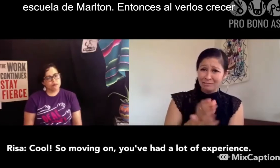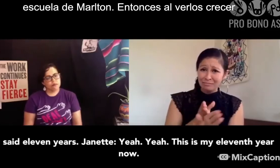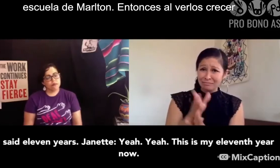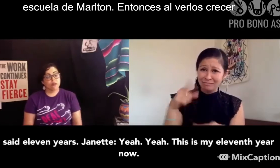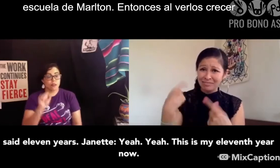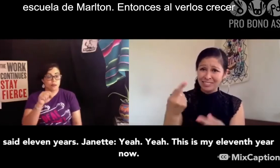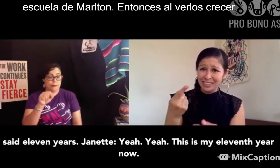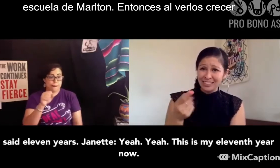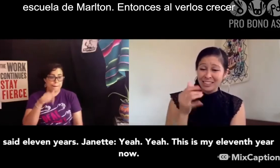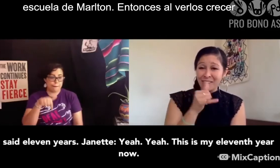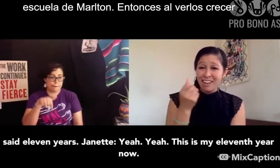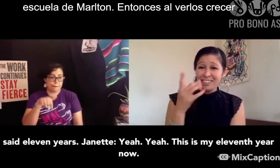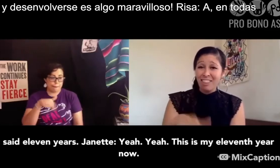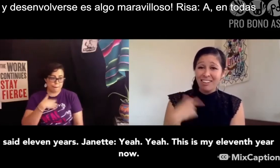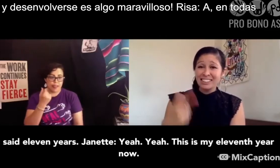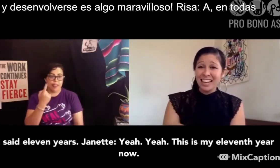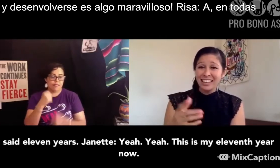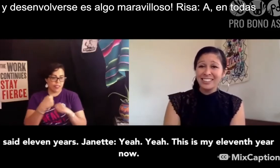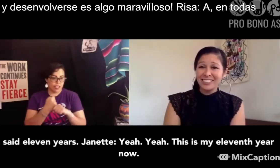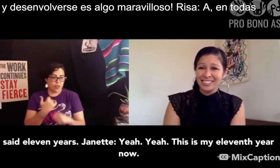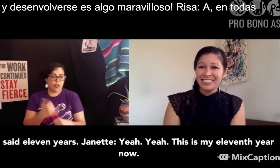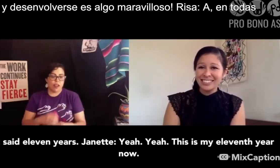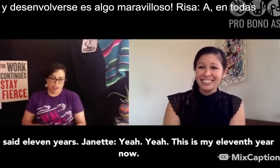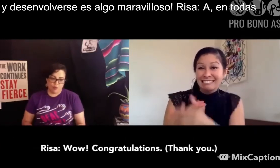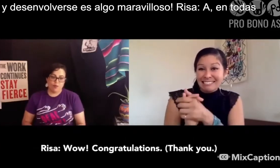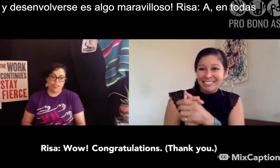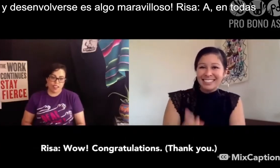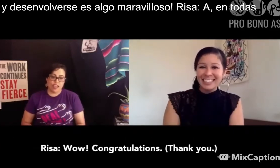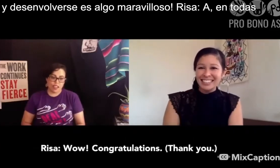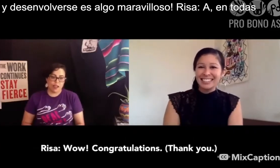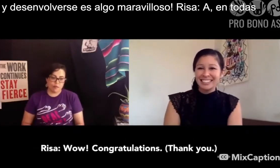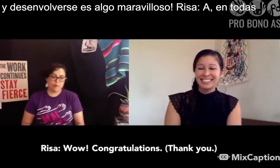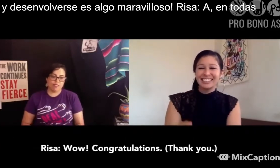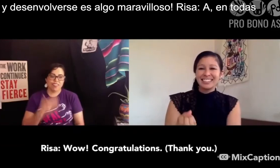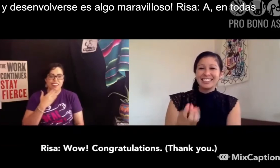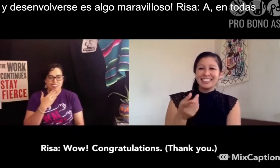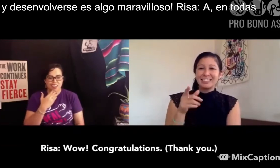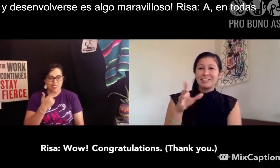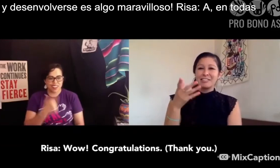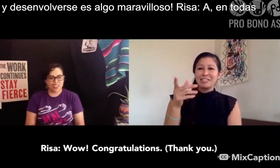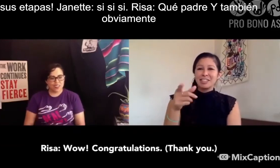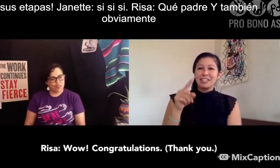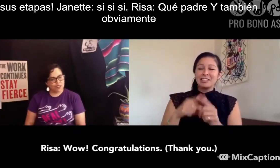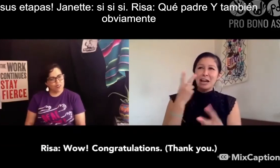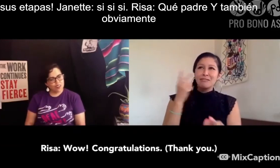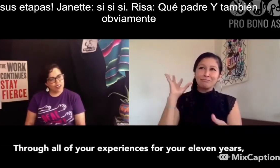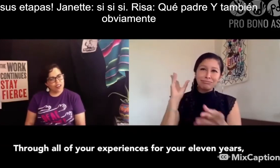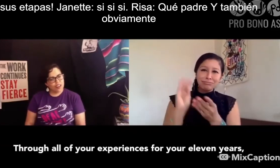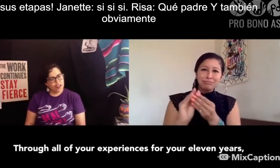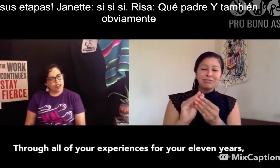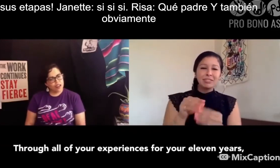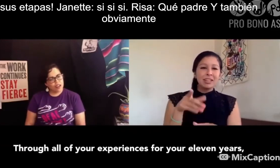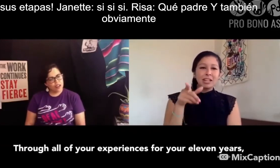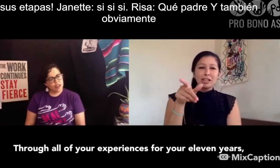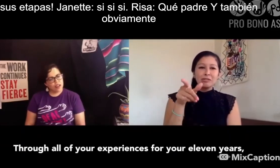Marlton. Entonces, al verlos crecer y desenvolverse es algo maravilloso. En todas sus etapas.